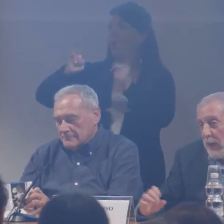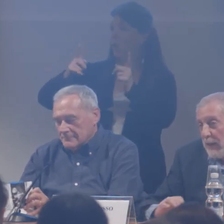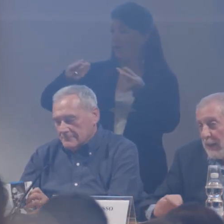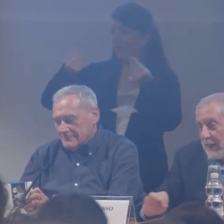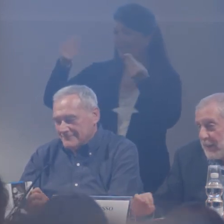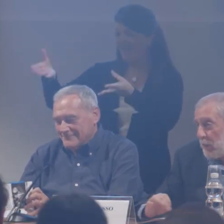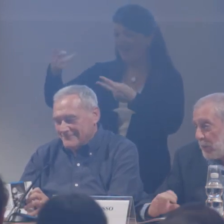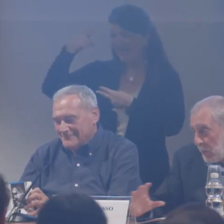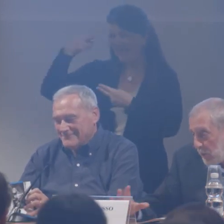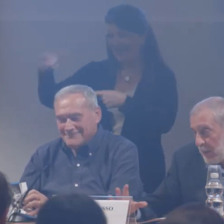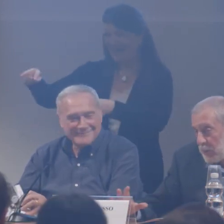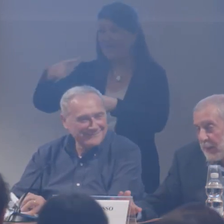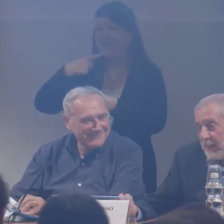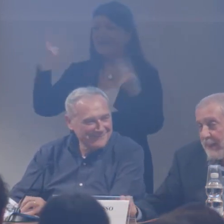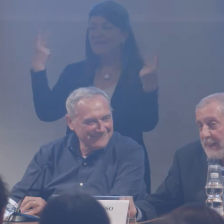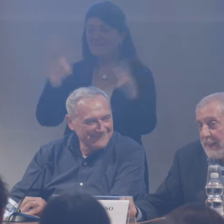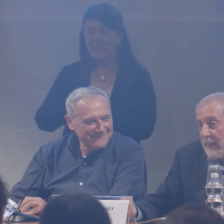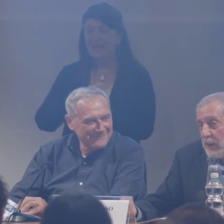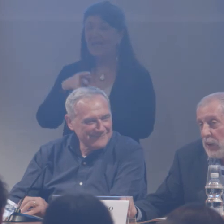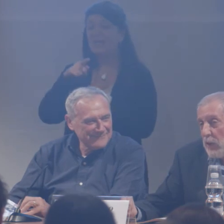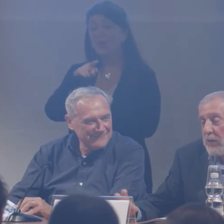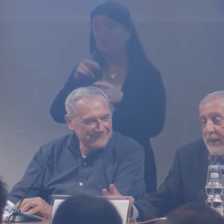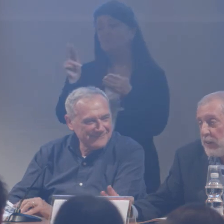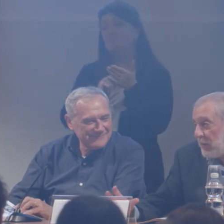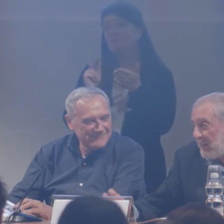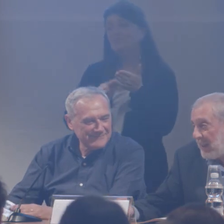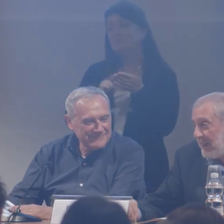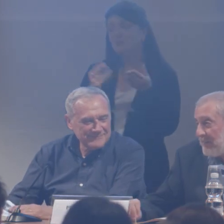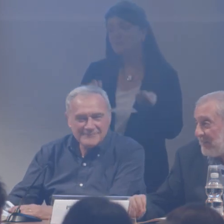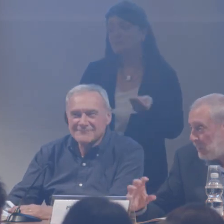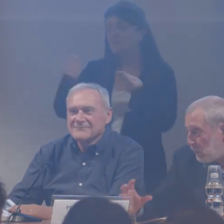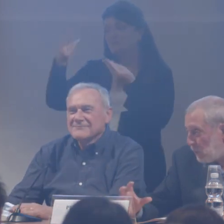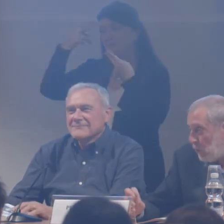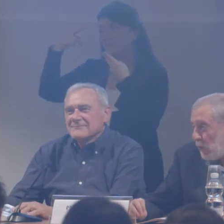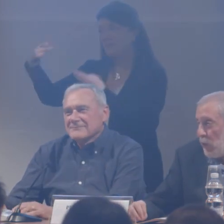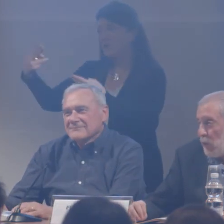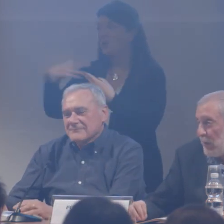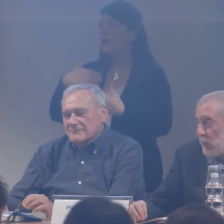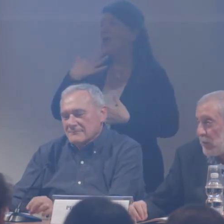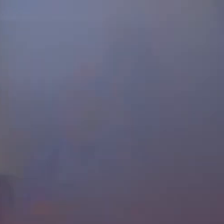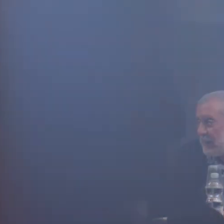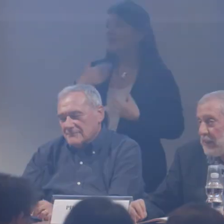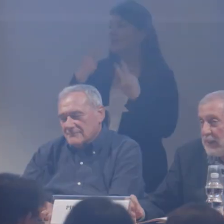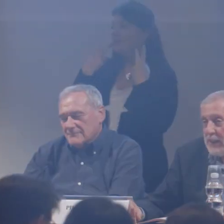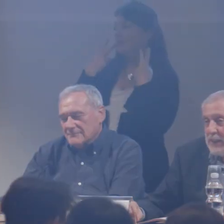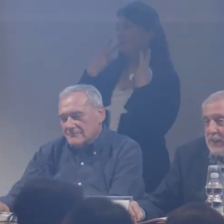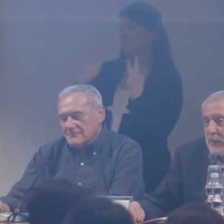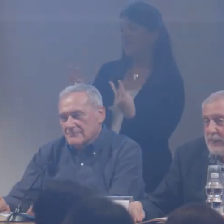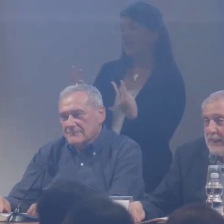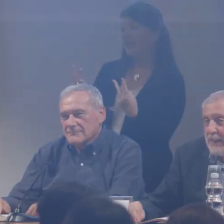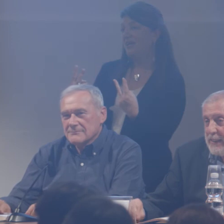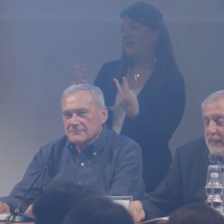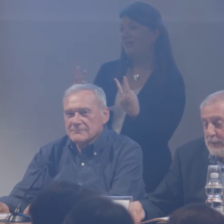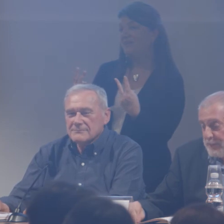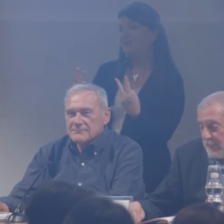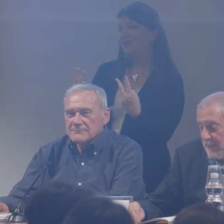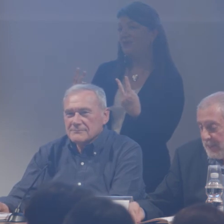lui l'ha scritto e per come l'ha portato avanti, io credo di avere visto una sorta di, come